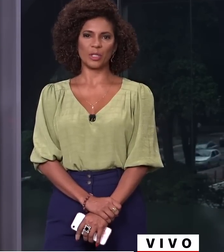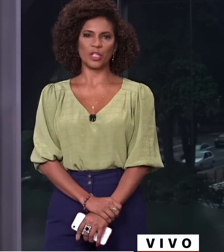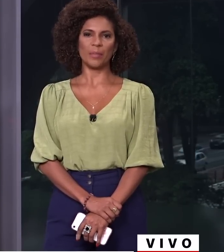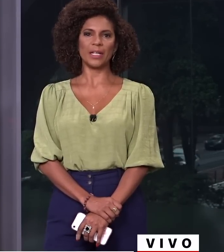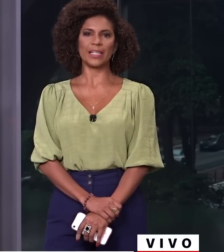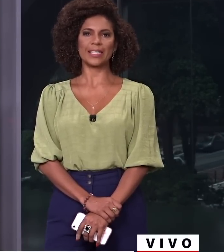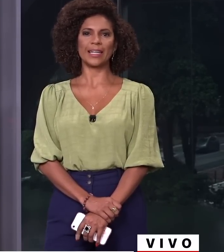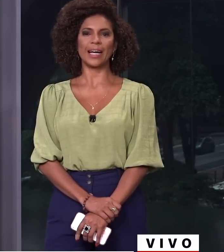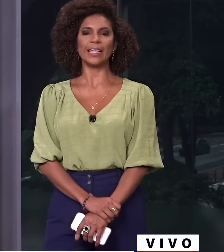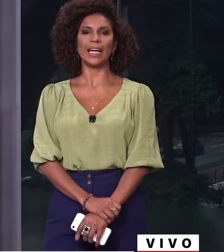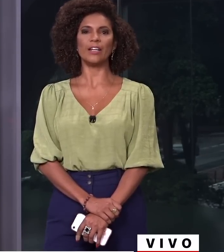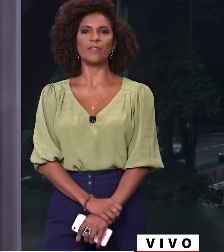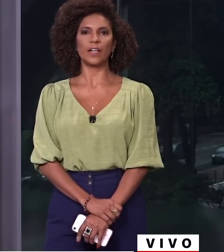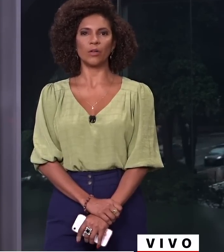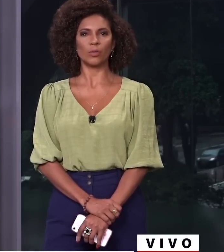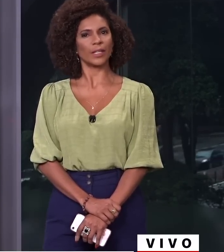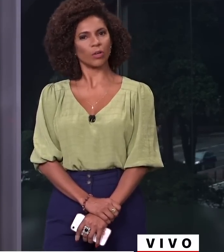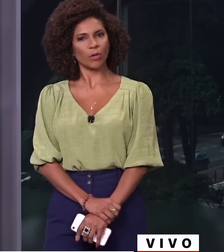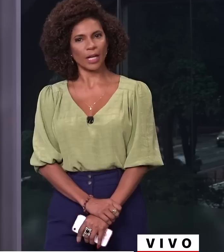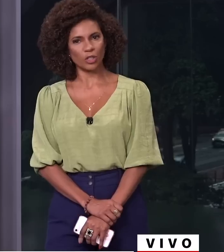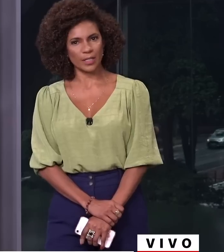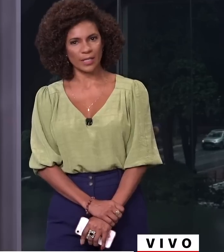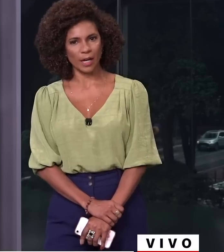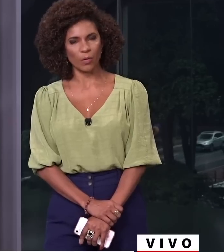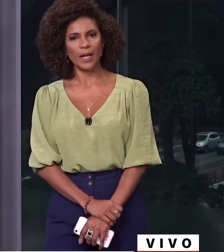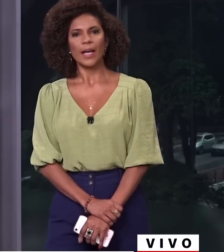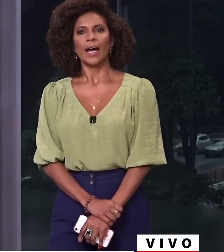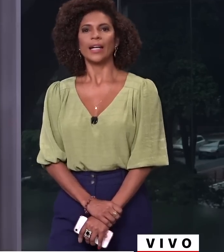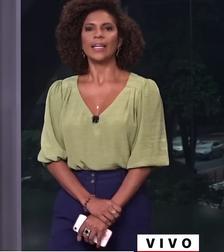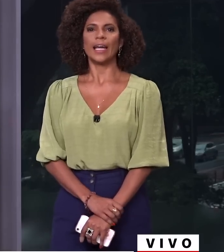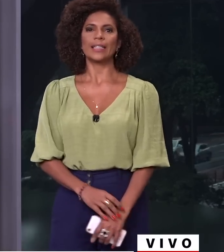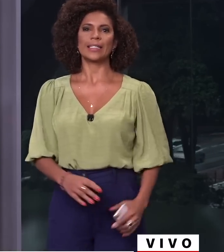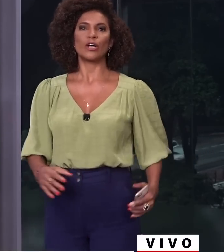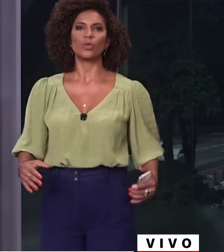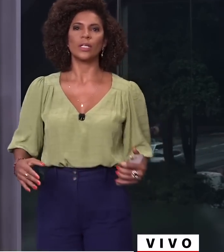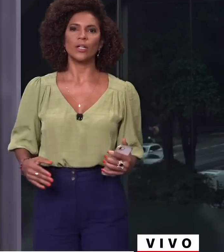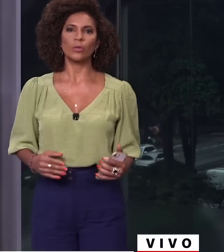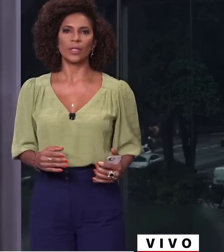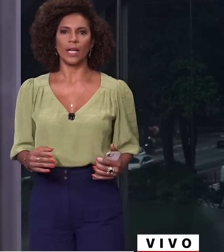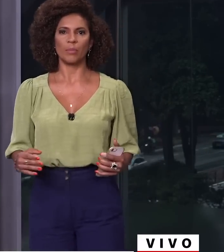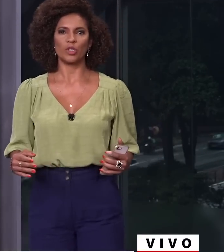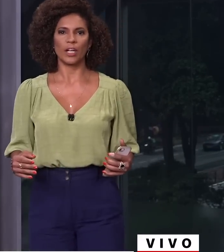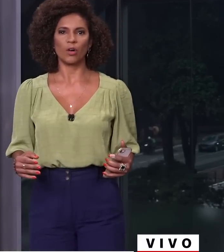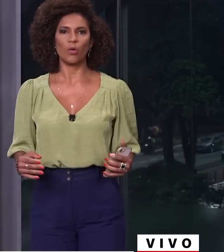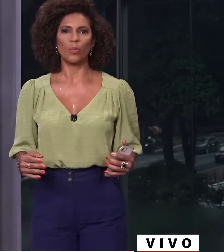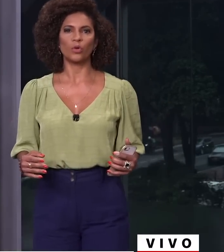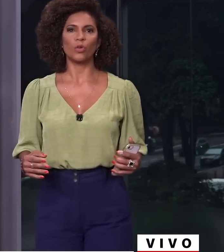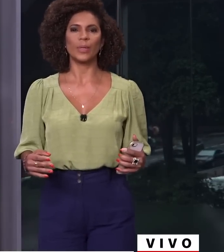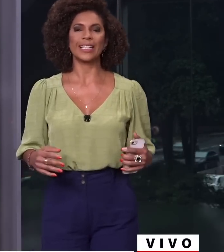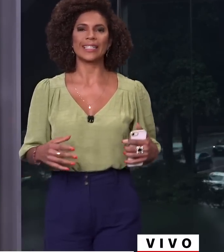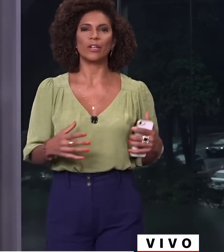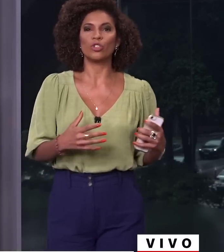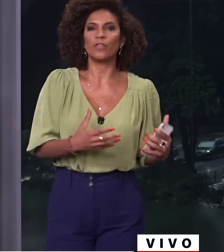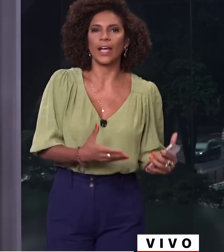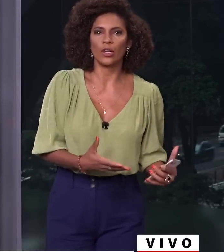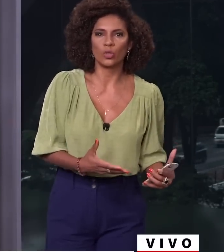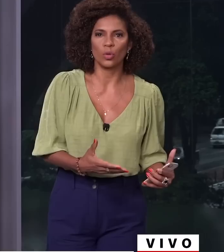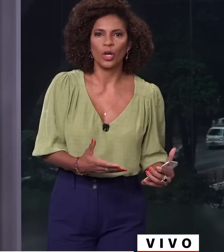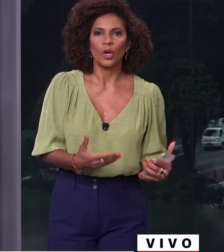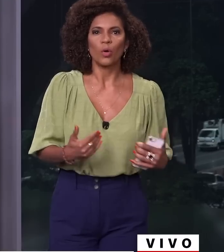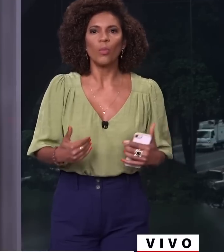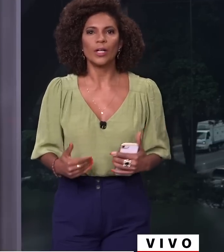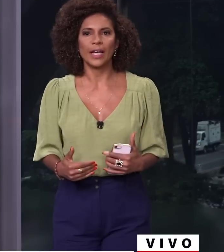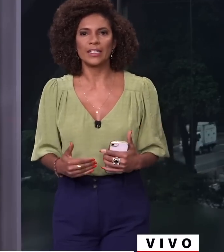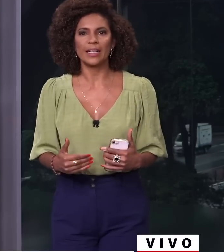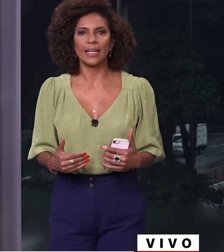o seu manetérprete é a ministra Danielle Franco da Igualdade racial a Niely está ajudando o Tite a compor o ministério diverso